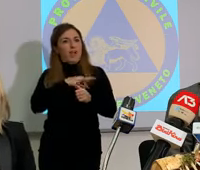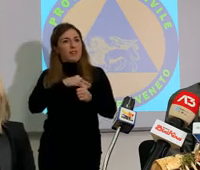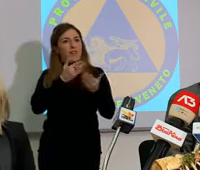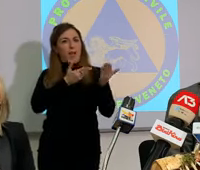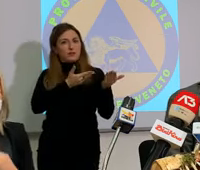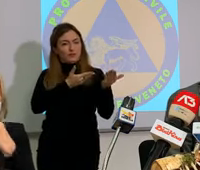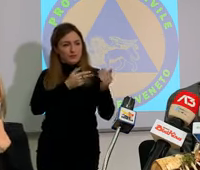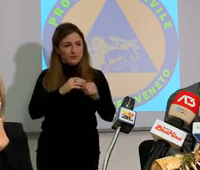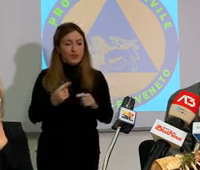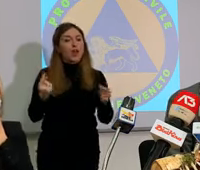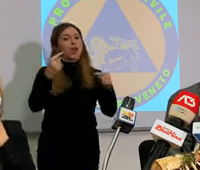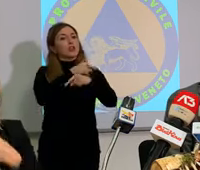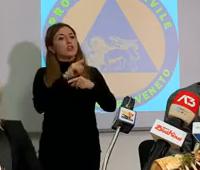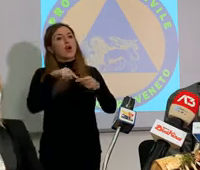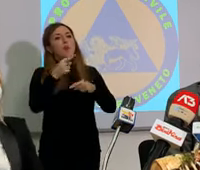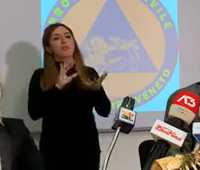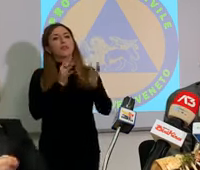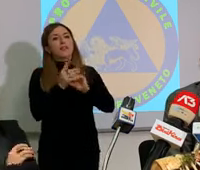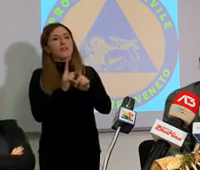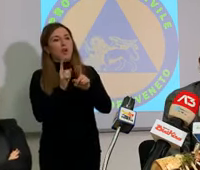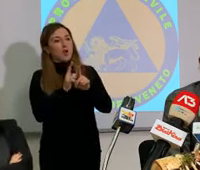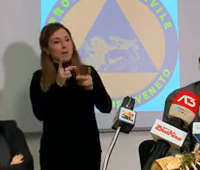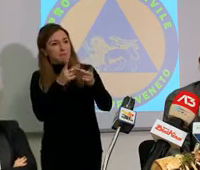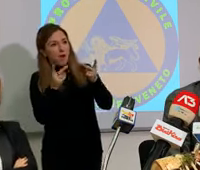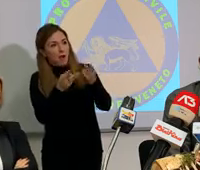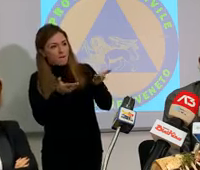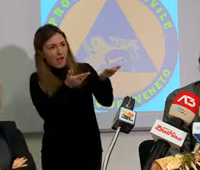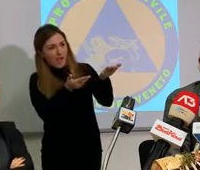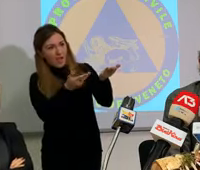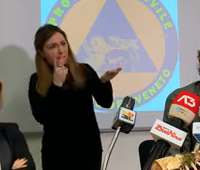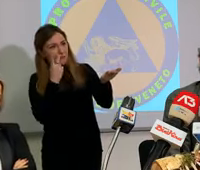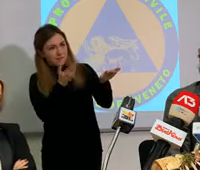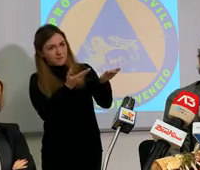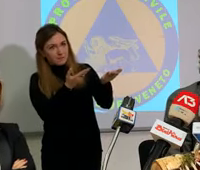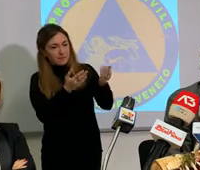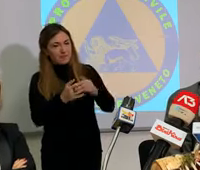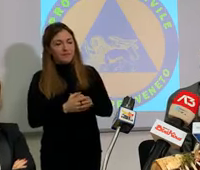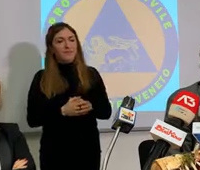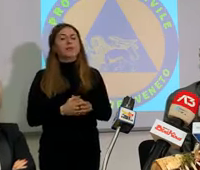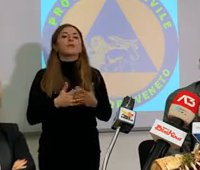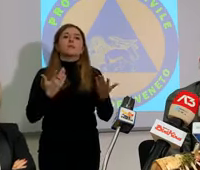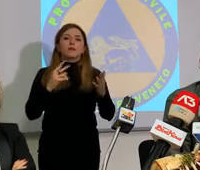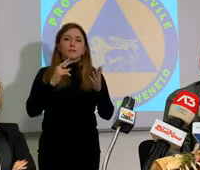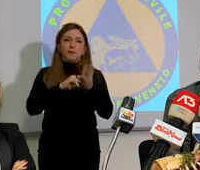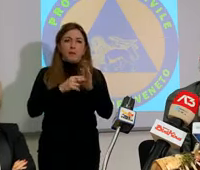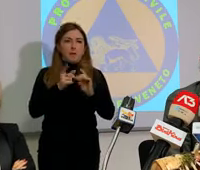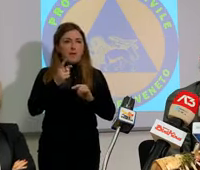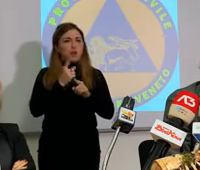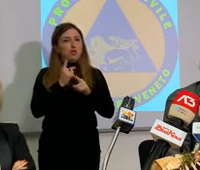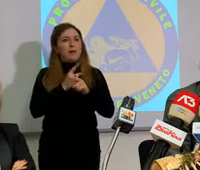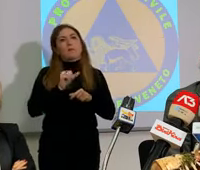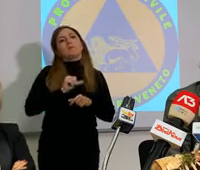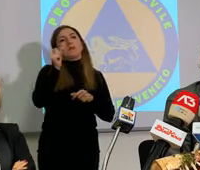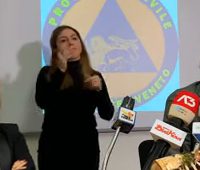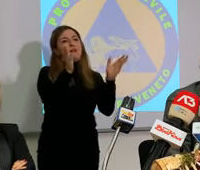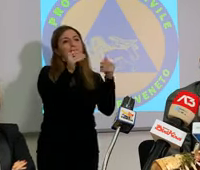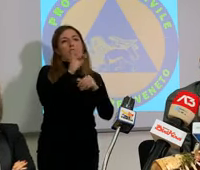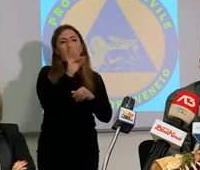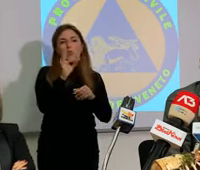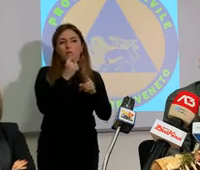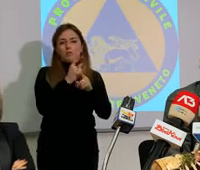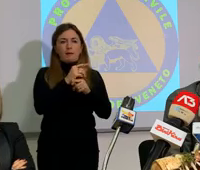se no no no il vero tema è che noi abbiamo delle categorie alle quali dobbiamo assolutamente garantire vaccini ci